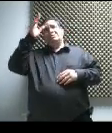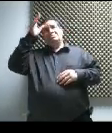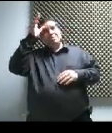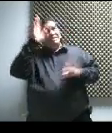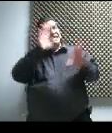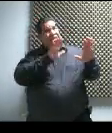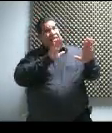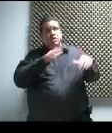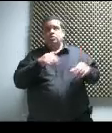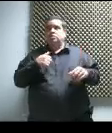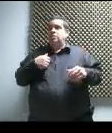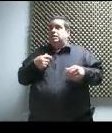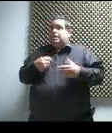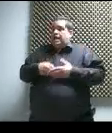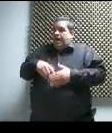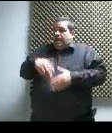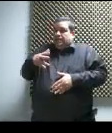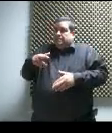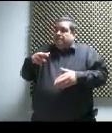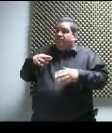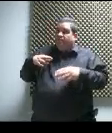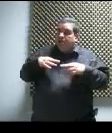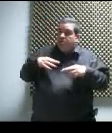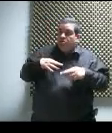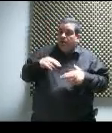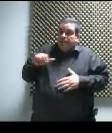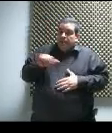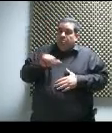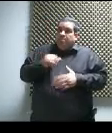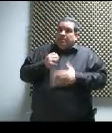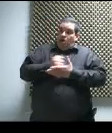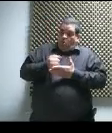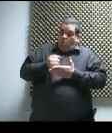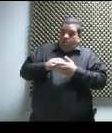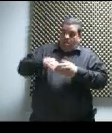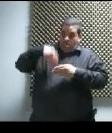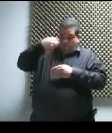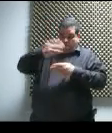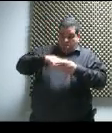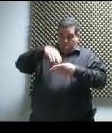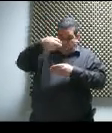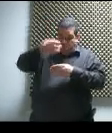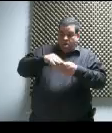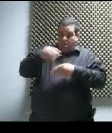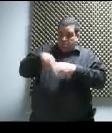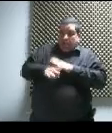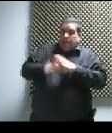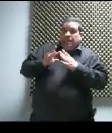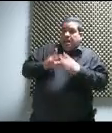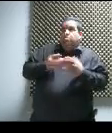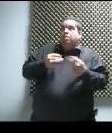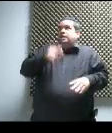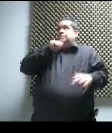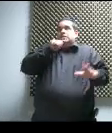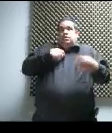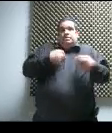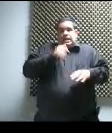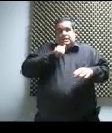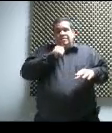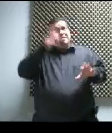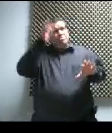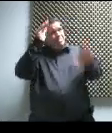la tablet. Con los caras que me están saliendo estas vacaciones y encima me están cobrando todo esto por entrar al internet. Papi. Voy a perder la tablet. Voy